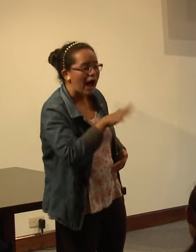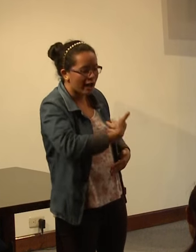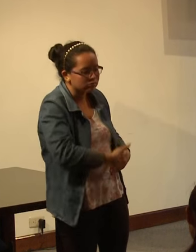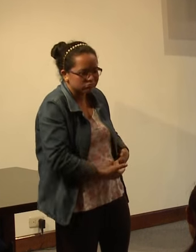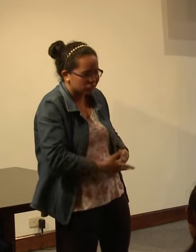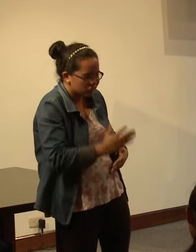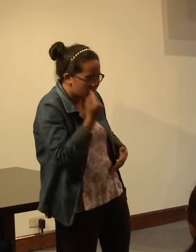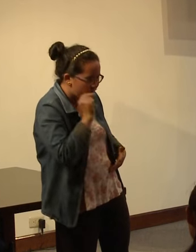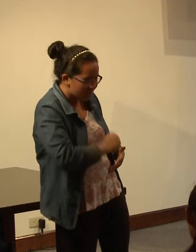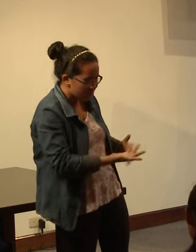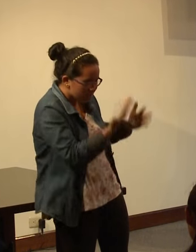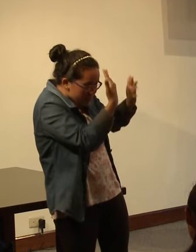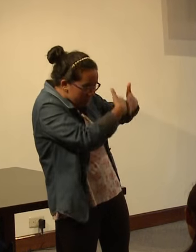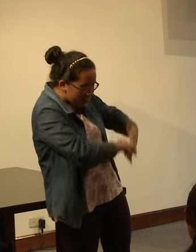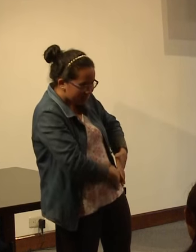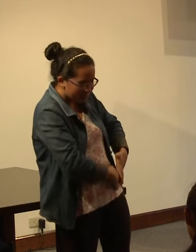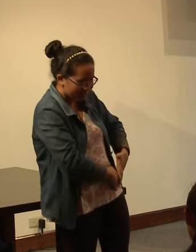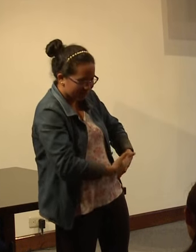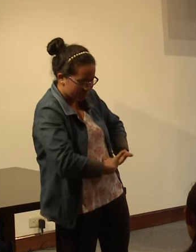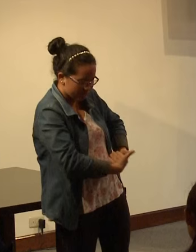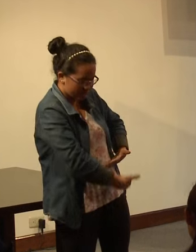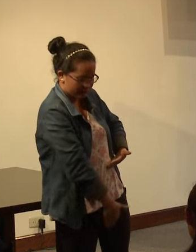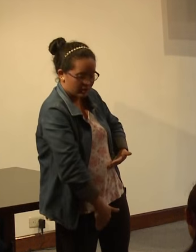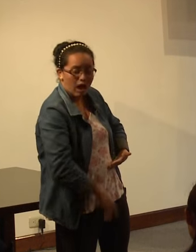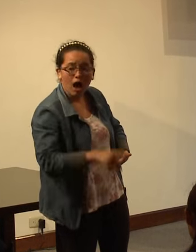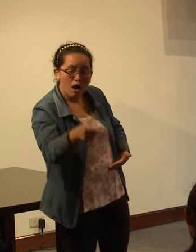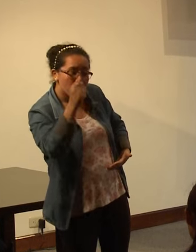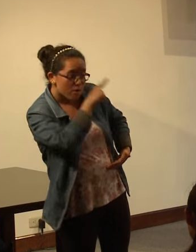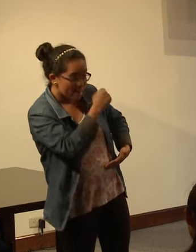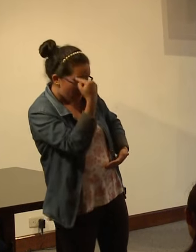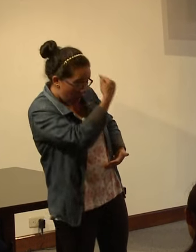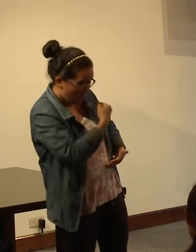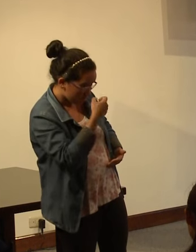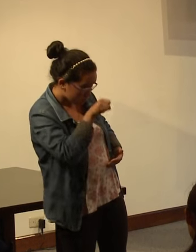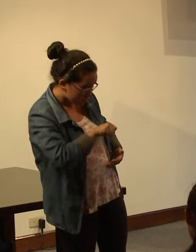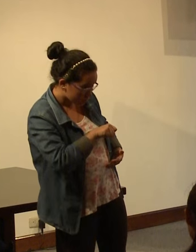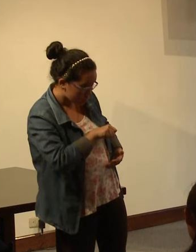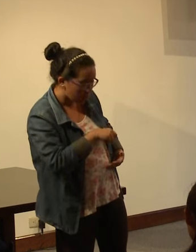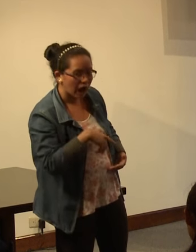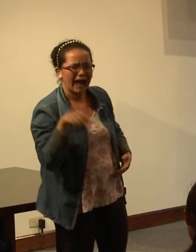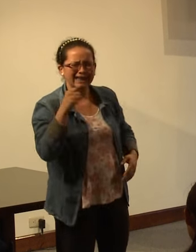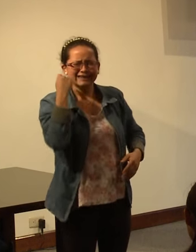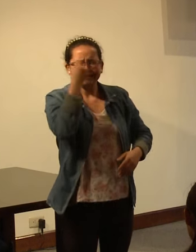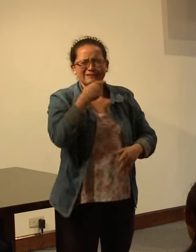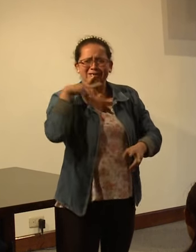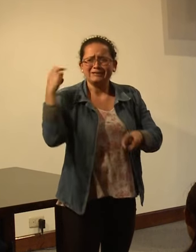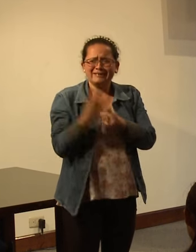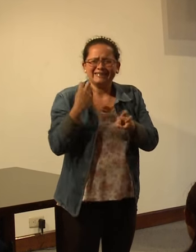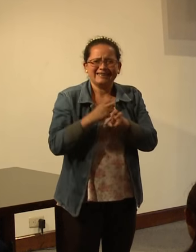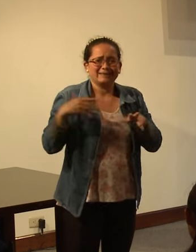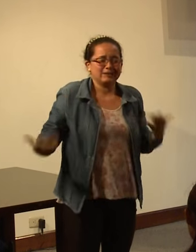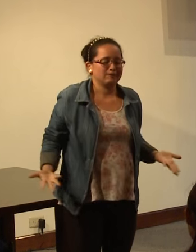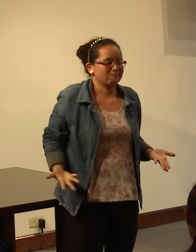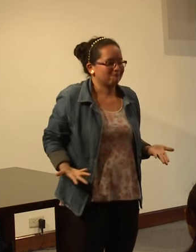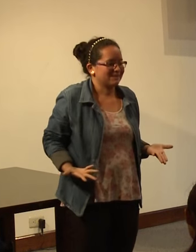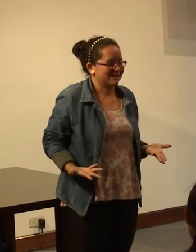el rostro? Sí, sí, señora. Se ve, el rostro está. Uy, es que eso es difícil de.